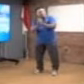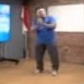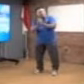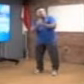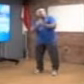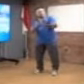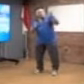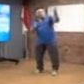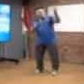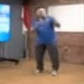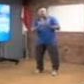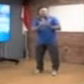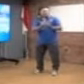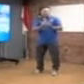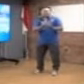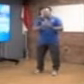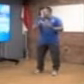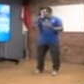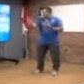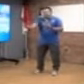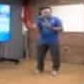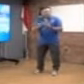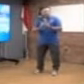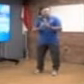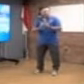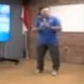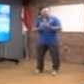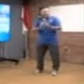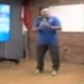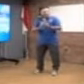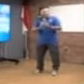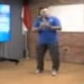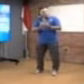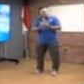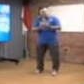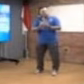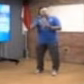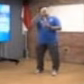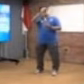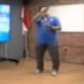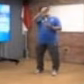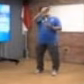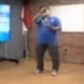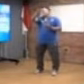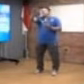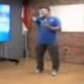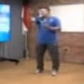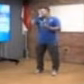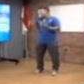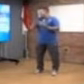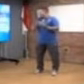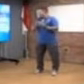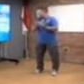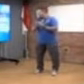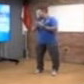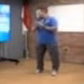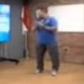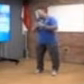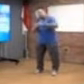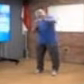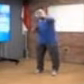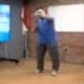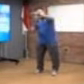dengan tumpuan atau menolak, yaitu kaki menumpu itu. Kemudian waktu melayang itu di atas kakinya tanpa